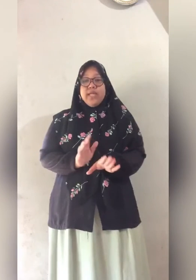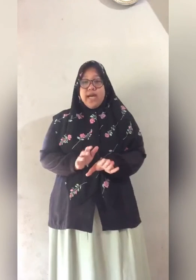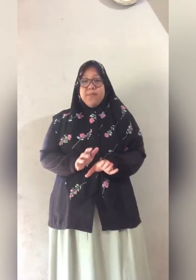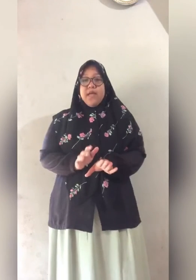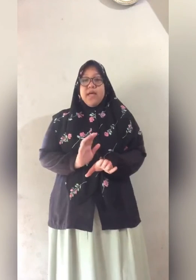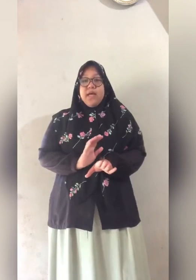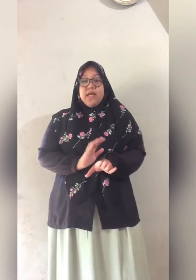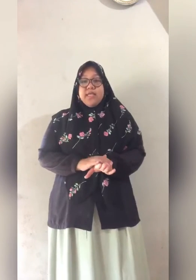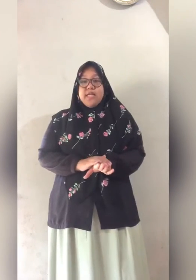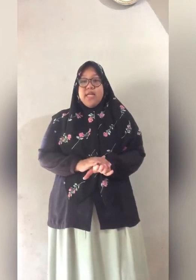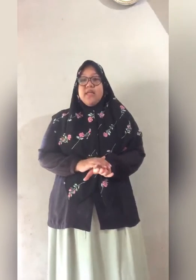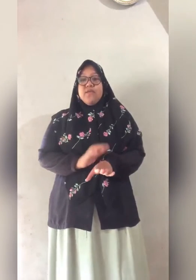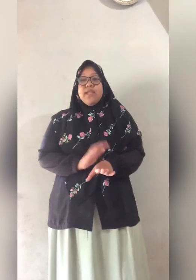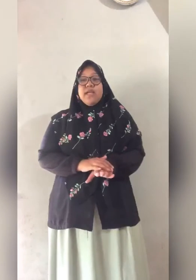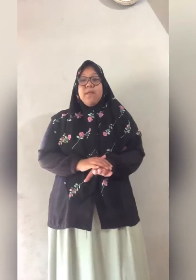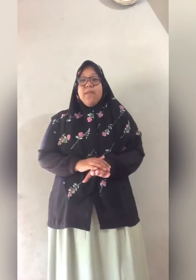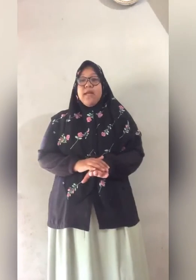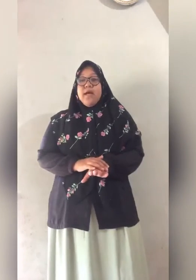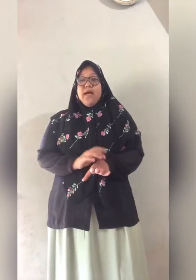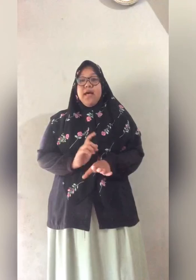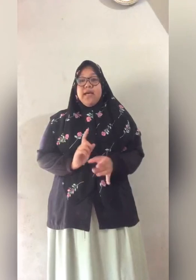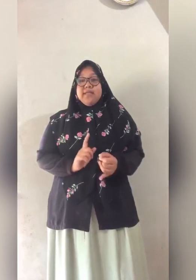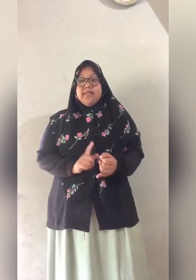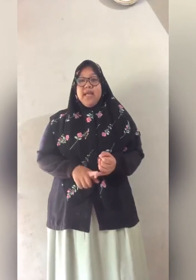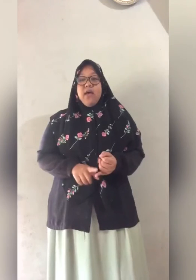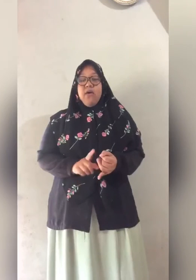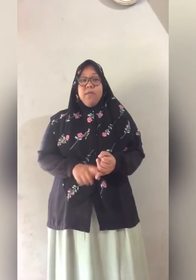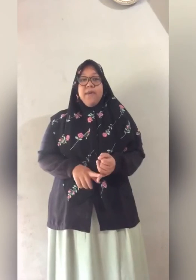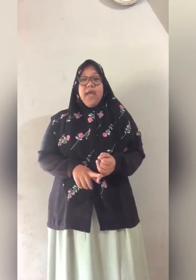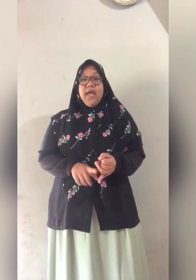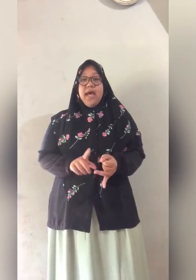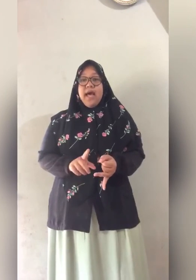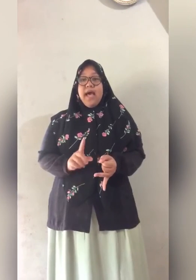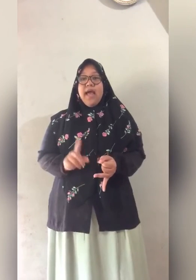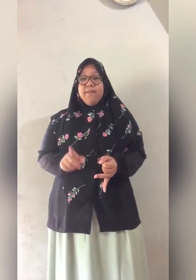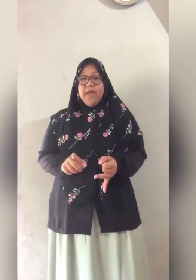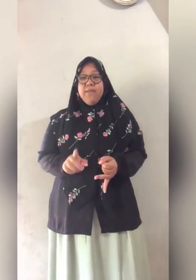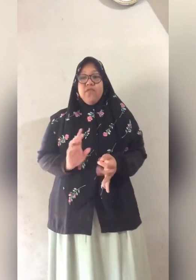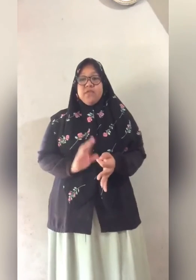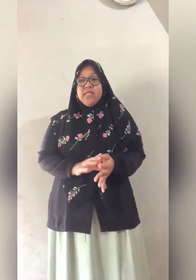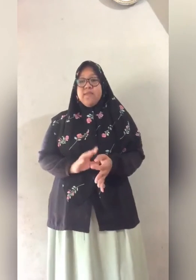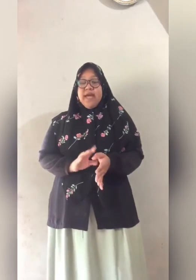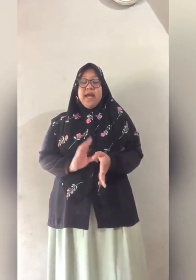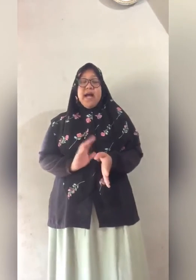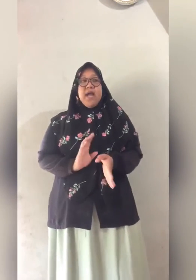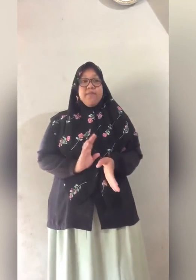solenoida. Di sini juga terdapat IC OP AMP berfungsi sebagai rangkaian